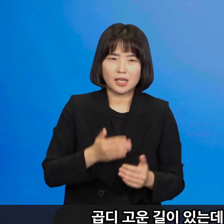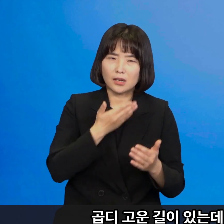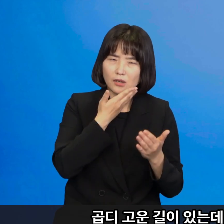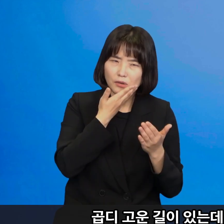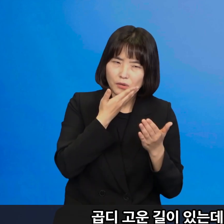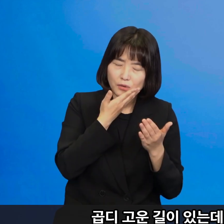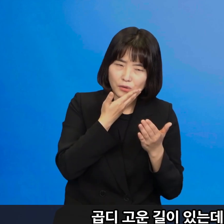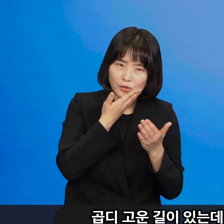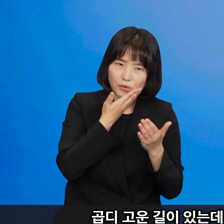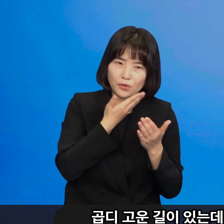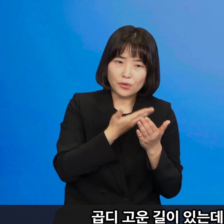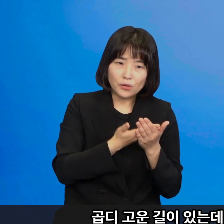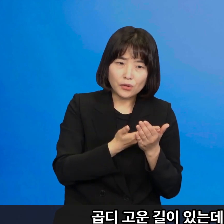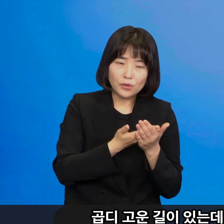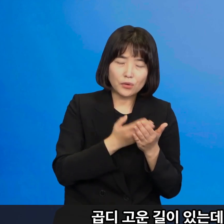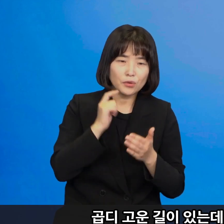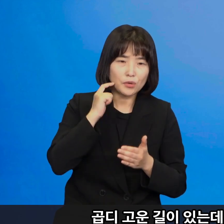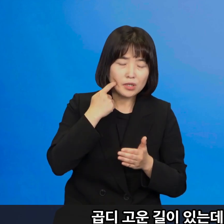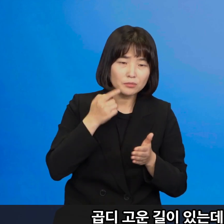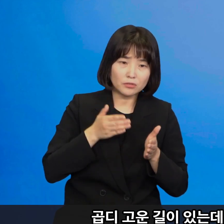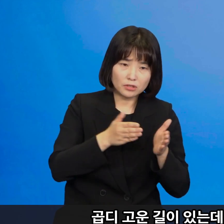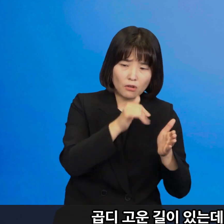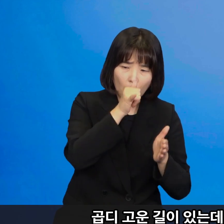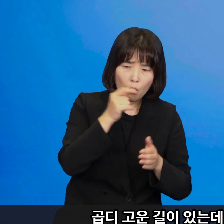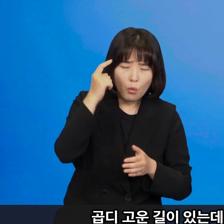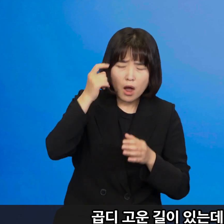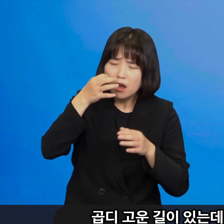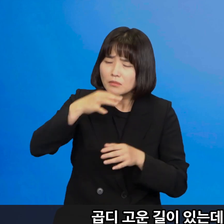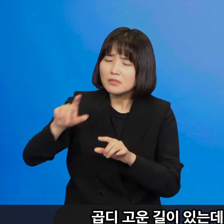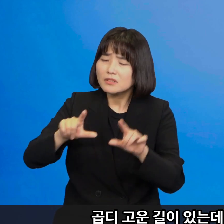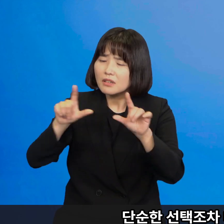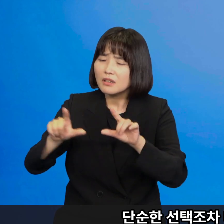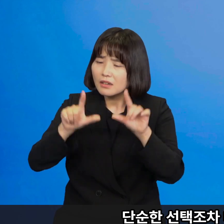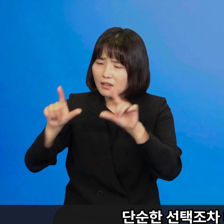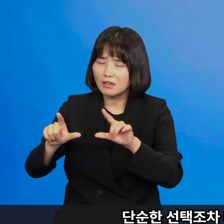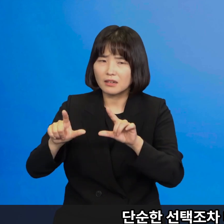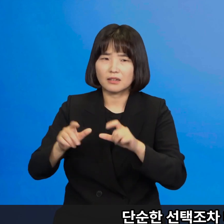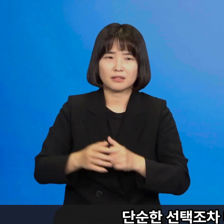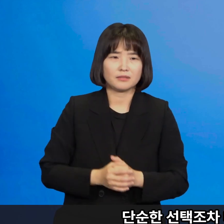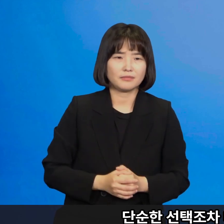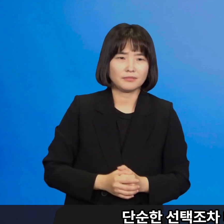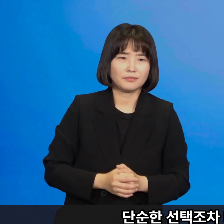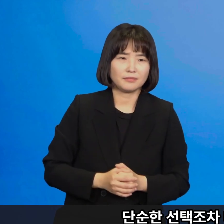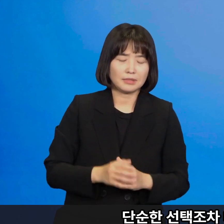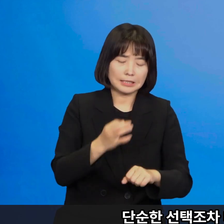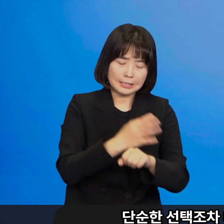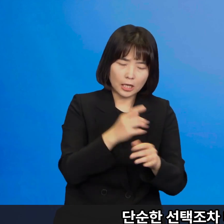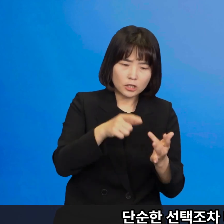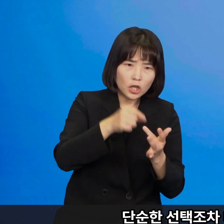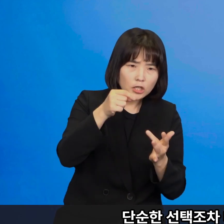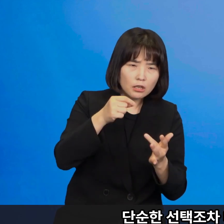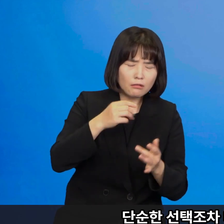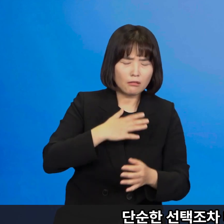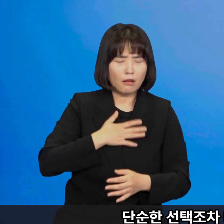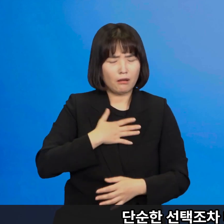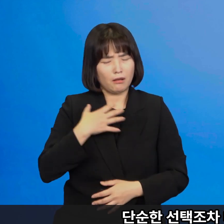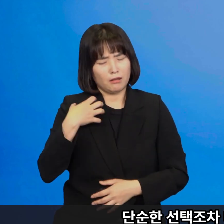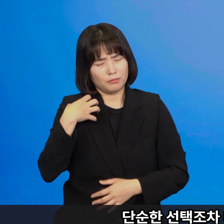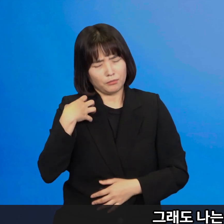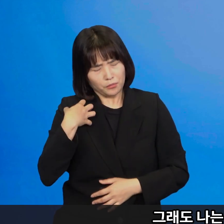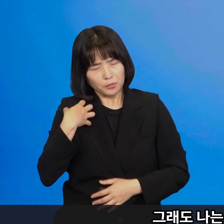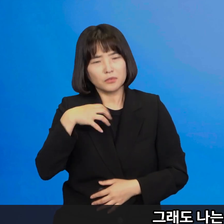곱디 고운 길이 있는데 왜 그렇게 힘들게 사냐고. 단순한 선택조차 내겐 버겁기만 한